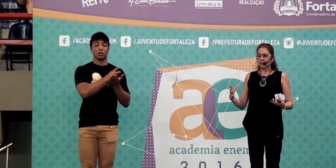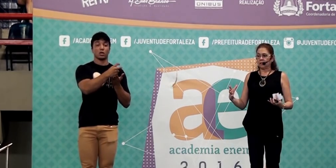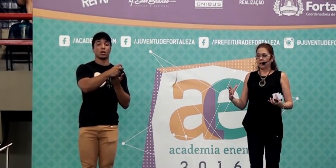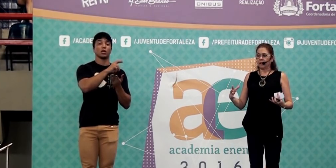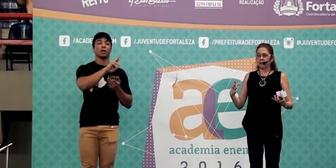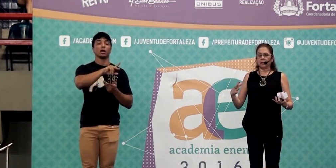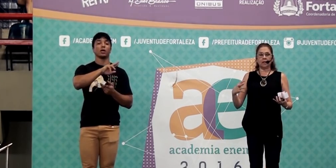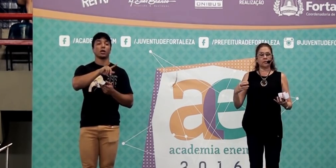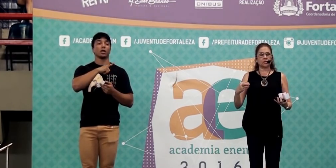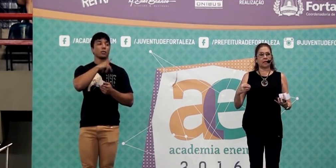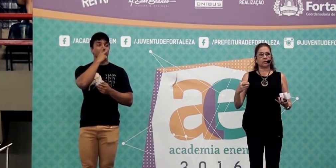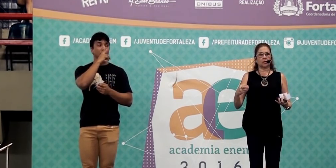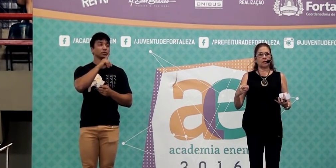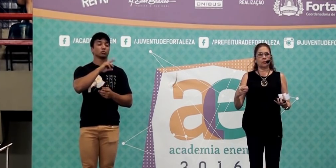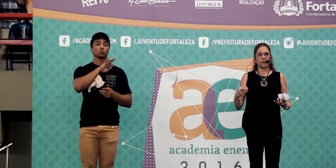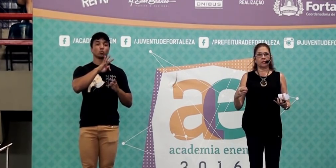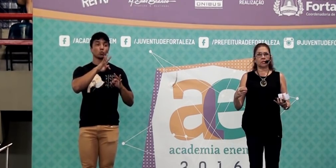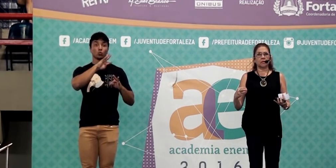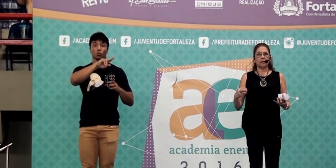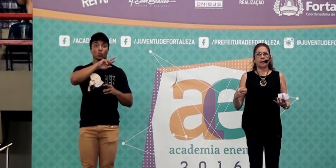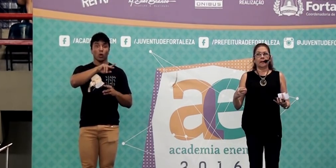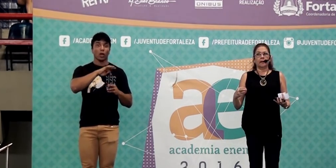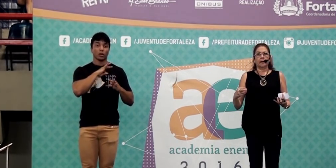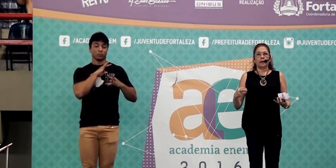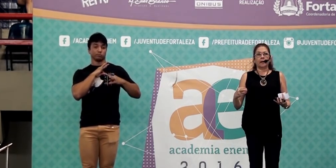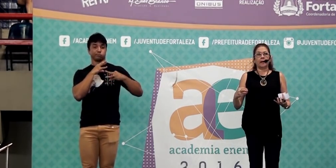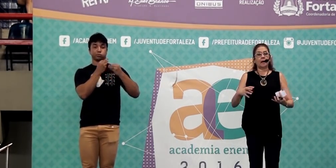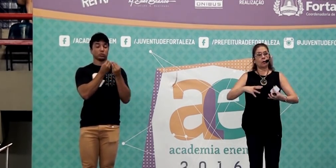digamos assim, ele ainda não está totalmente